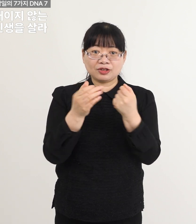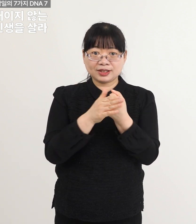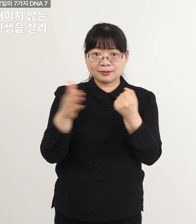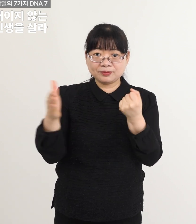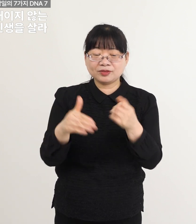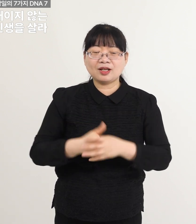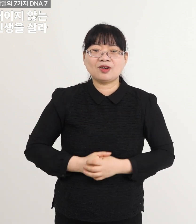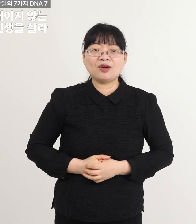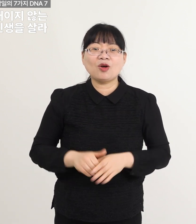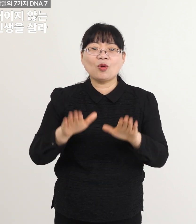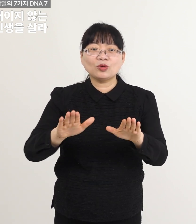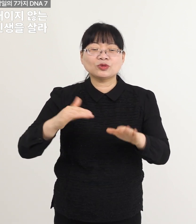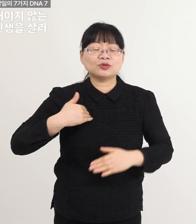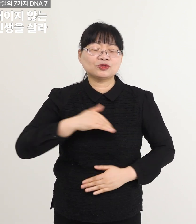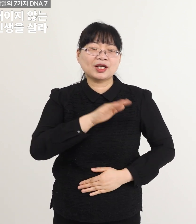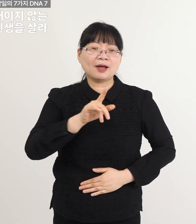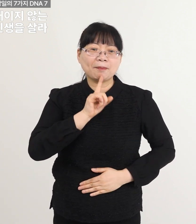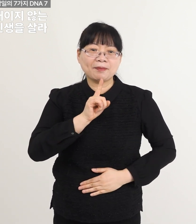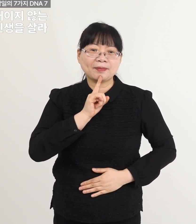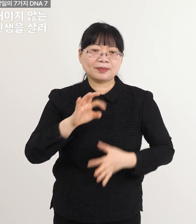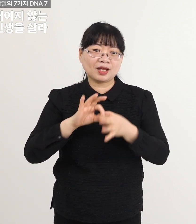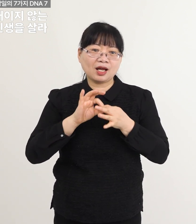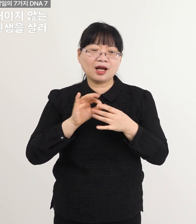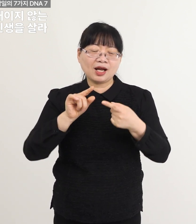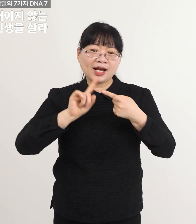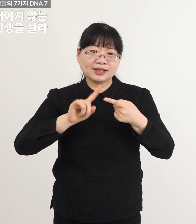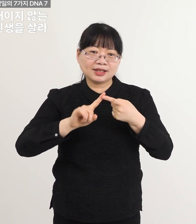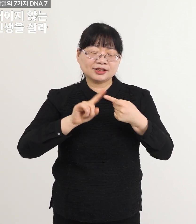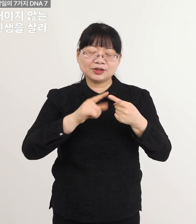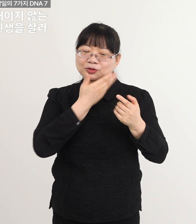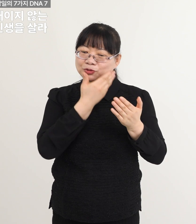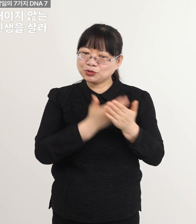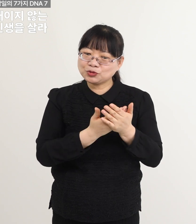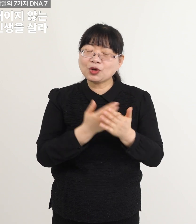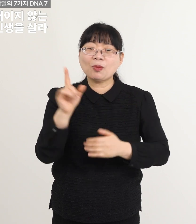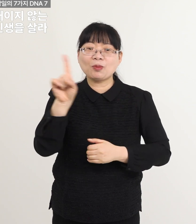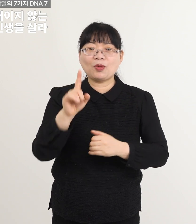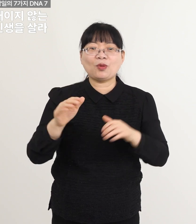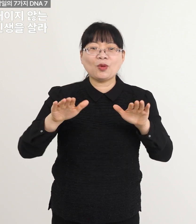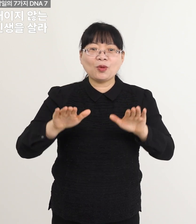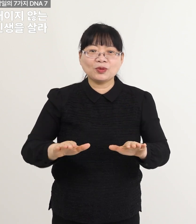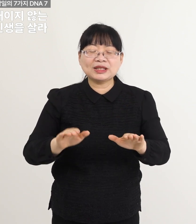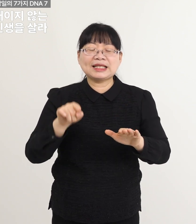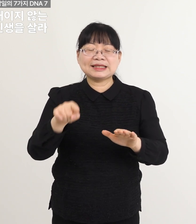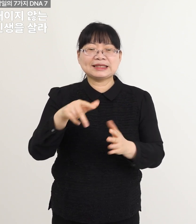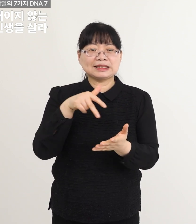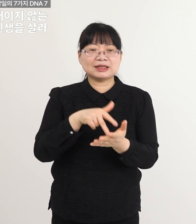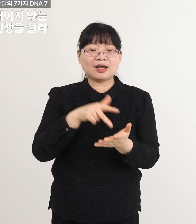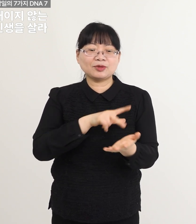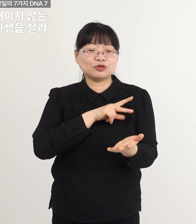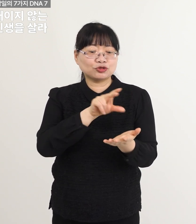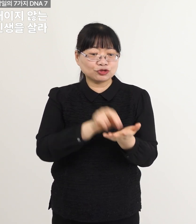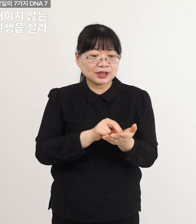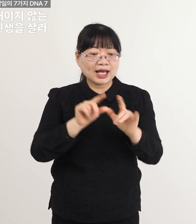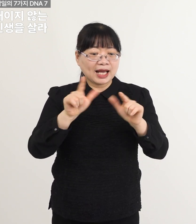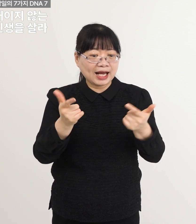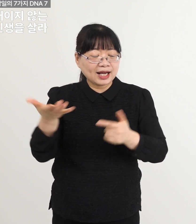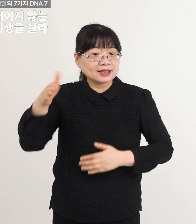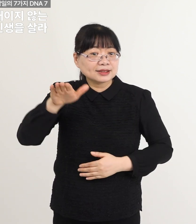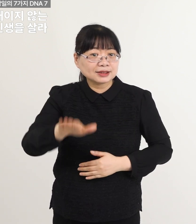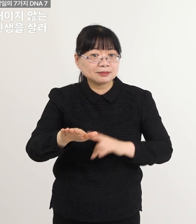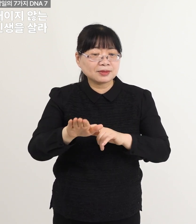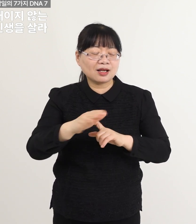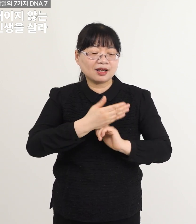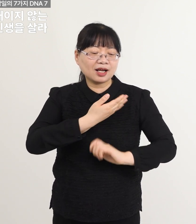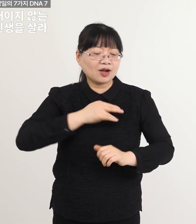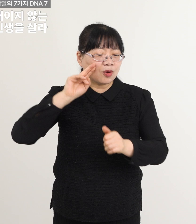그러니까 오늘 우리가 이 말씀을 통해서 한 가지 중요한 것은 오늘 이 부분이 주제는 아니지만